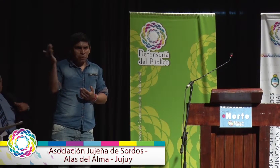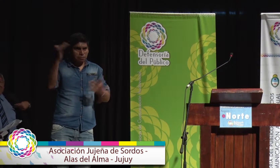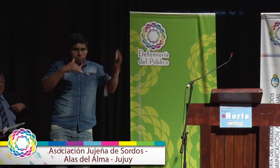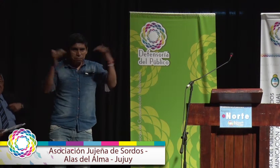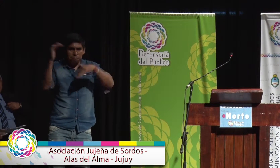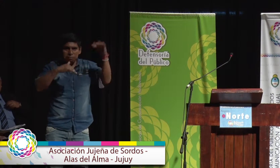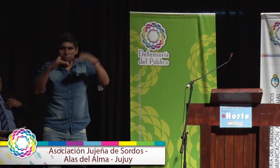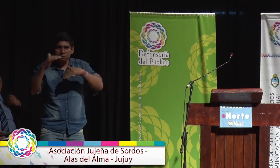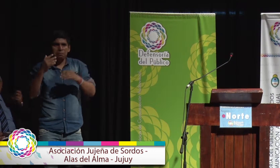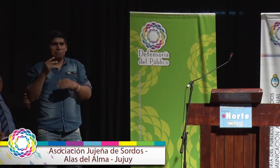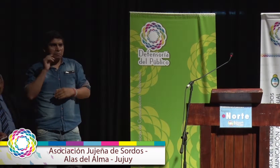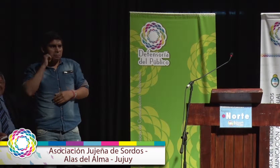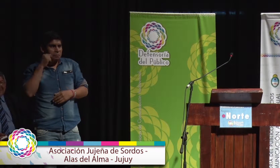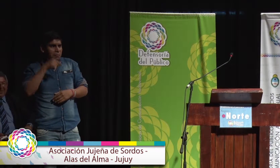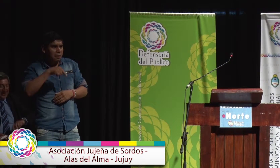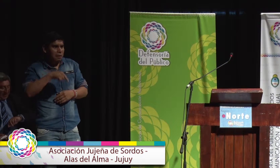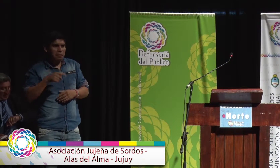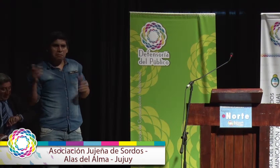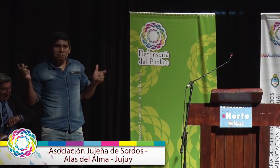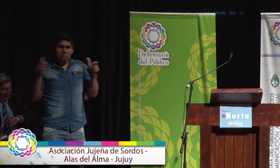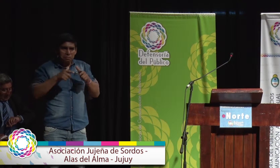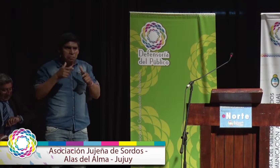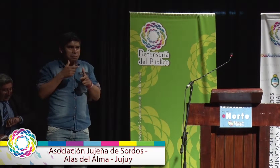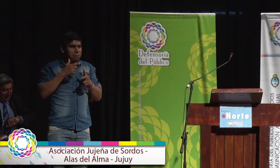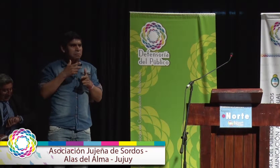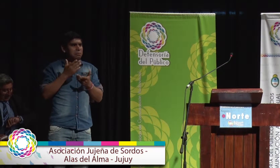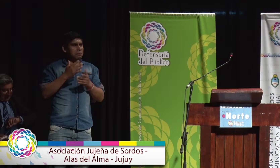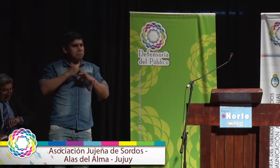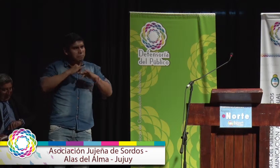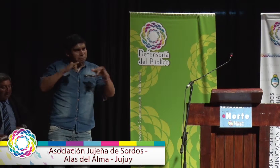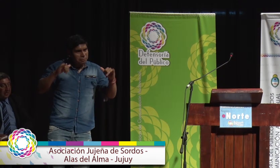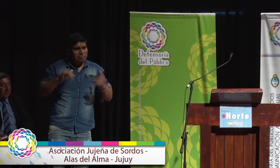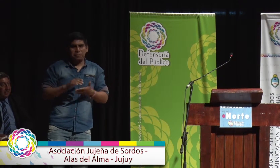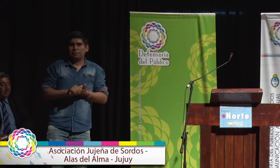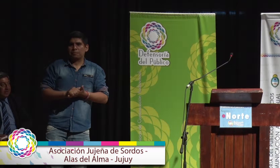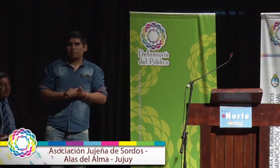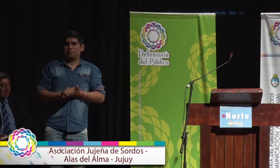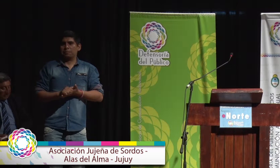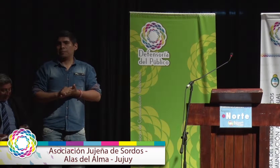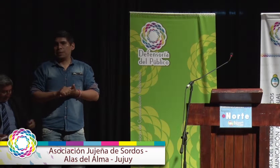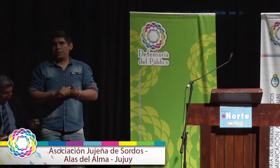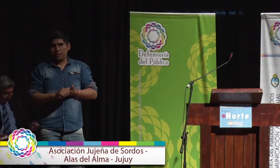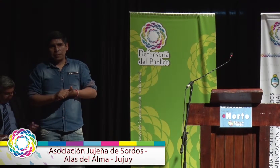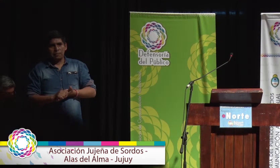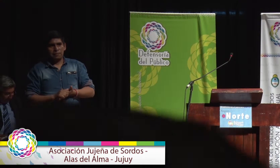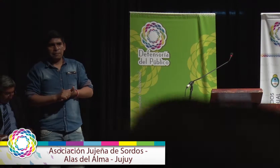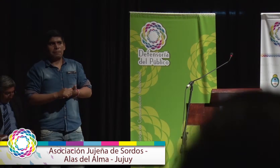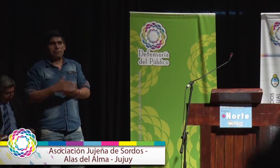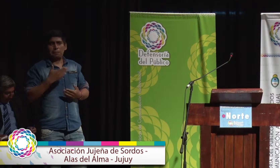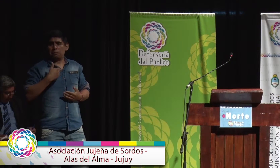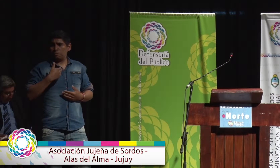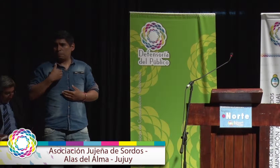La verdad que es muy grato estar acá con la participación de todos ustedes en esta forma de organizar esta audiencia y